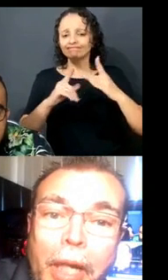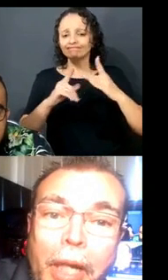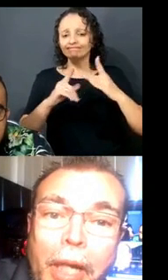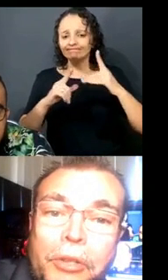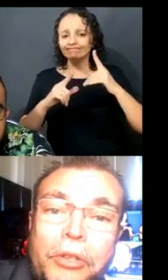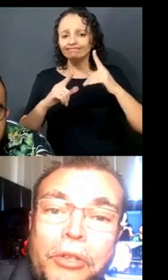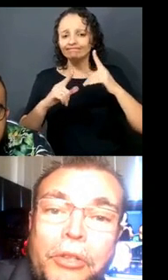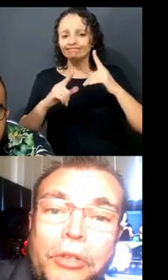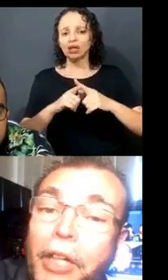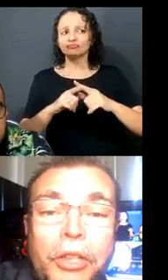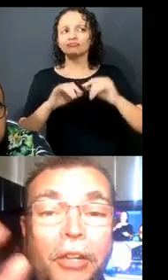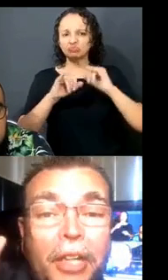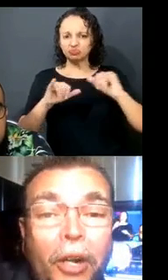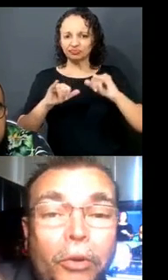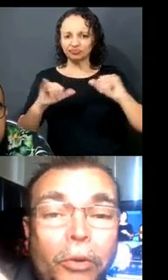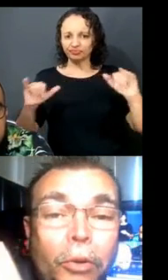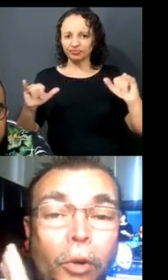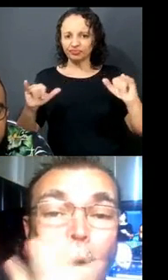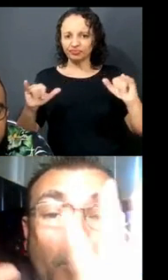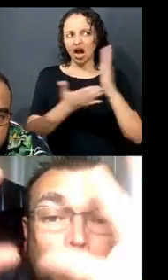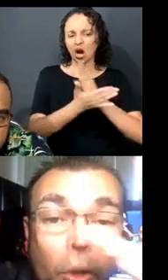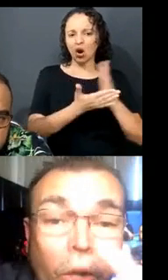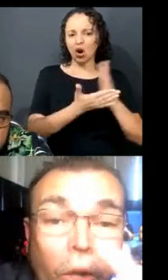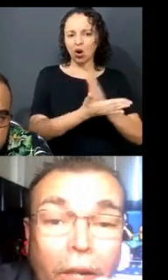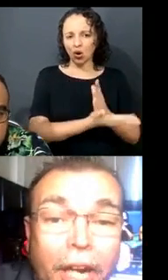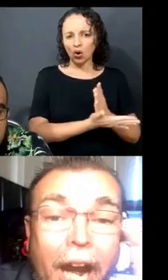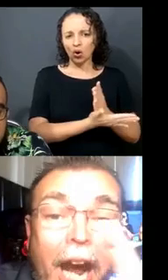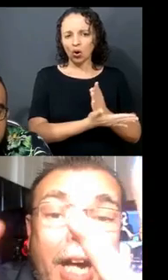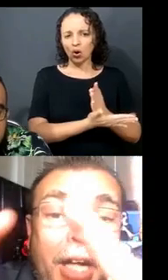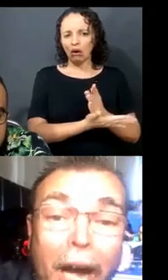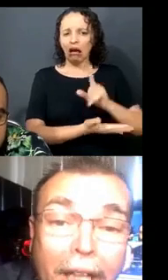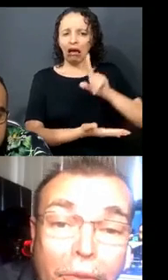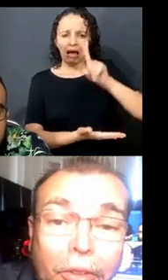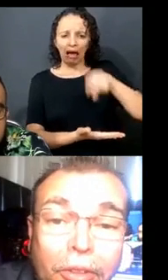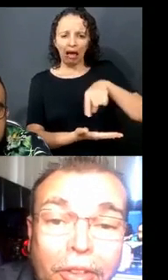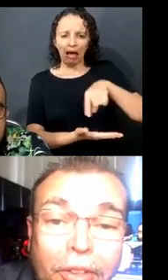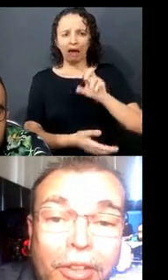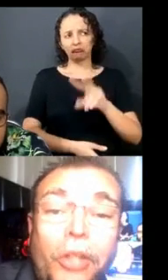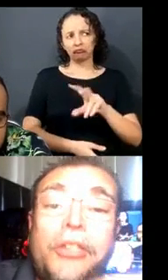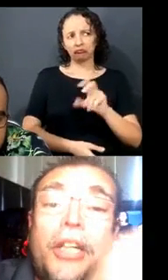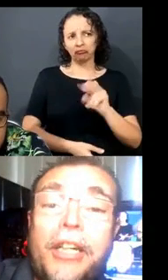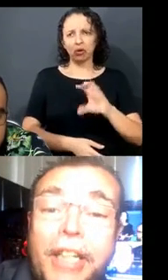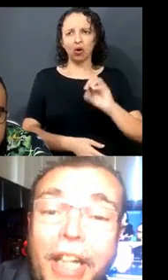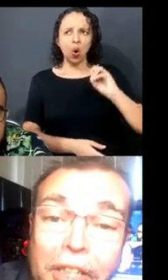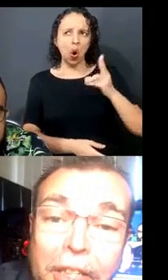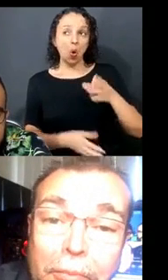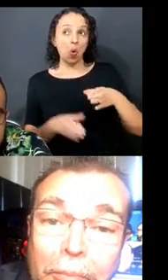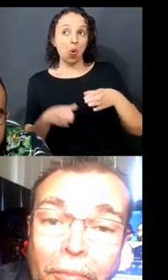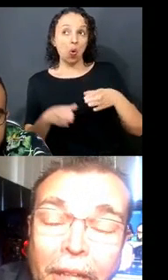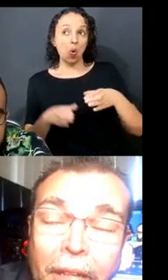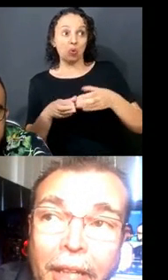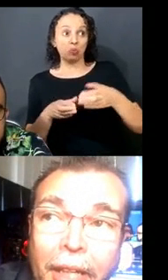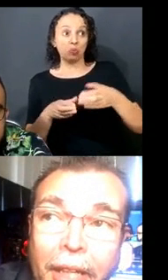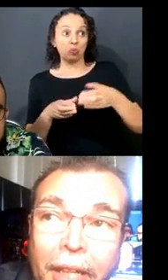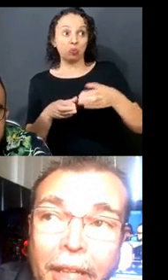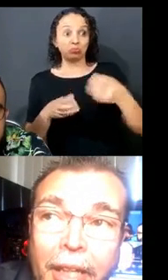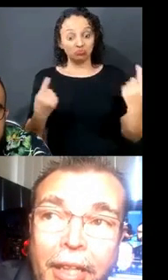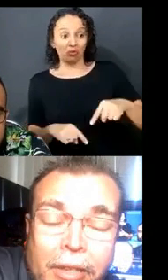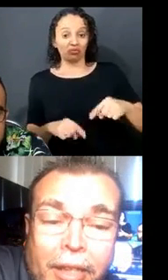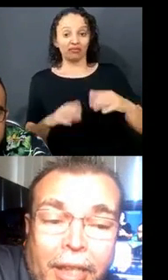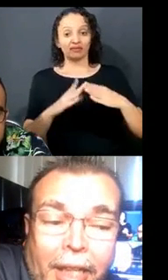E algumas pessoas pensam, isso é um vírus, outros não, isso é algum complô armado.